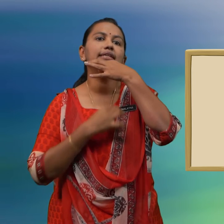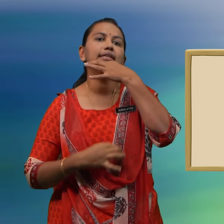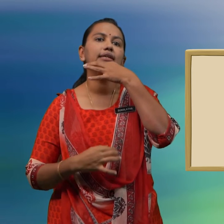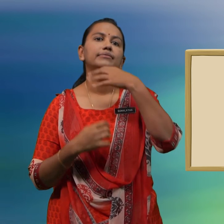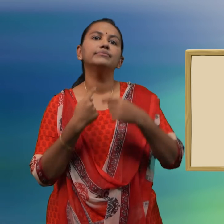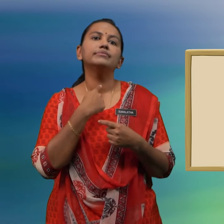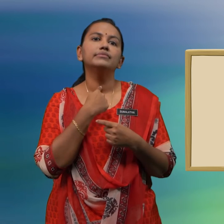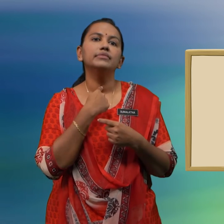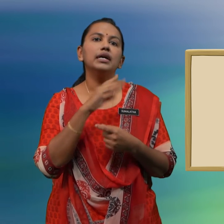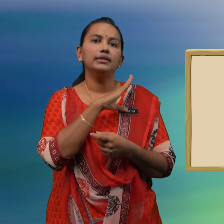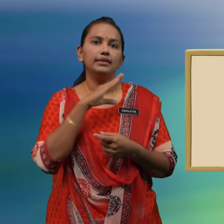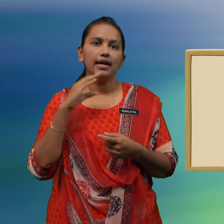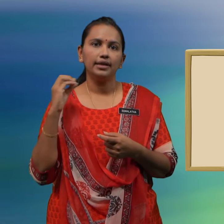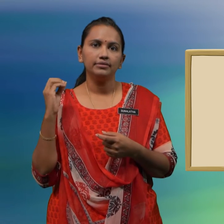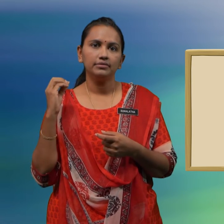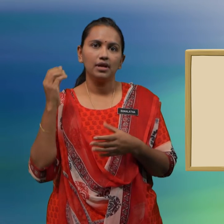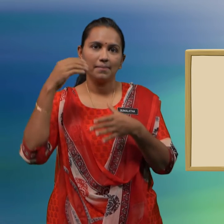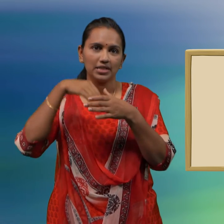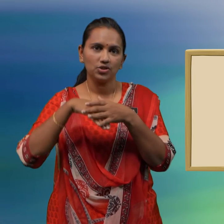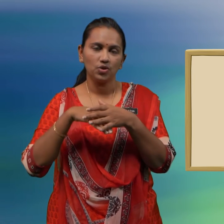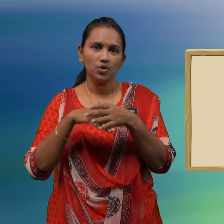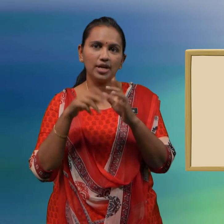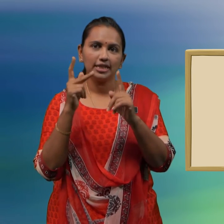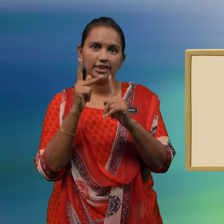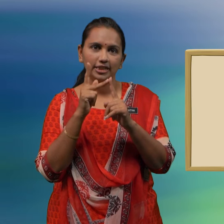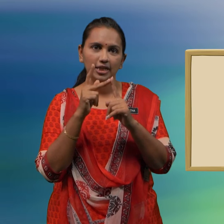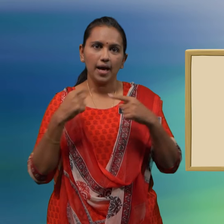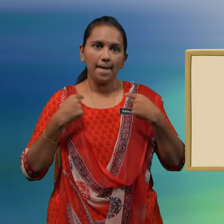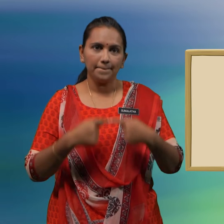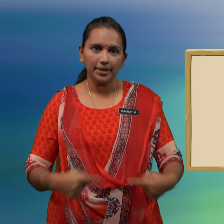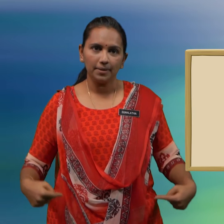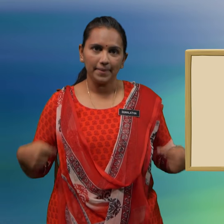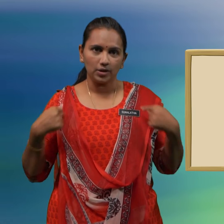trakea dan masuk ke peparu.